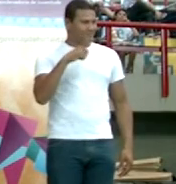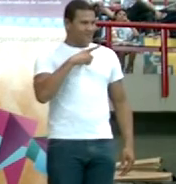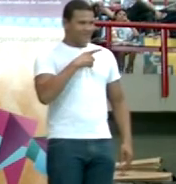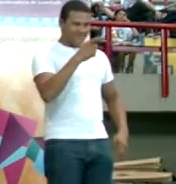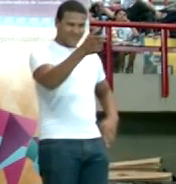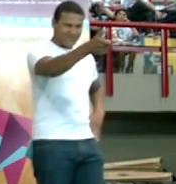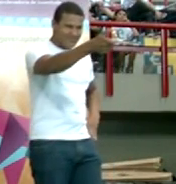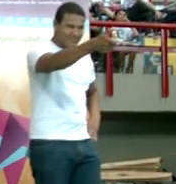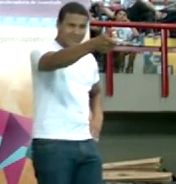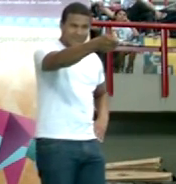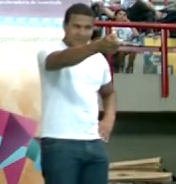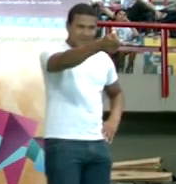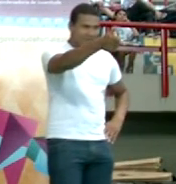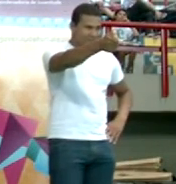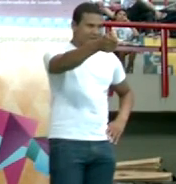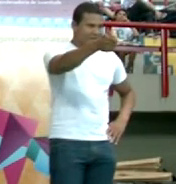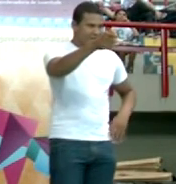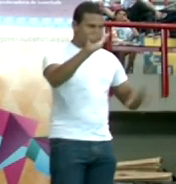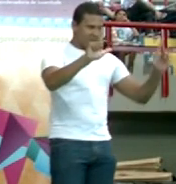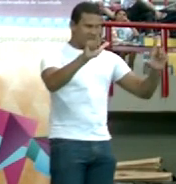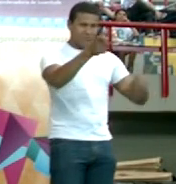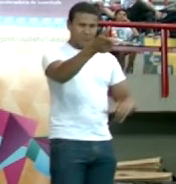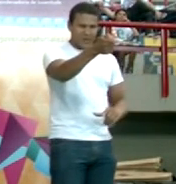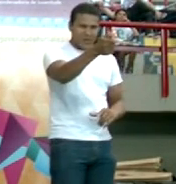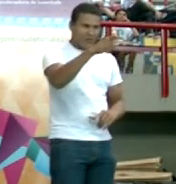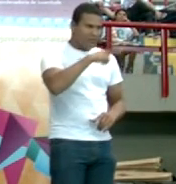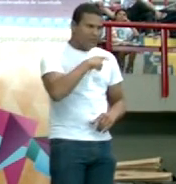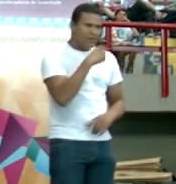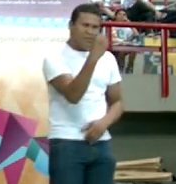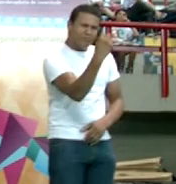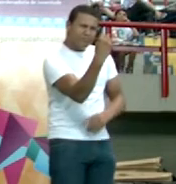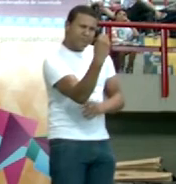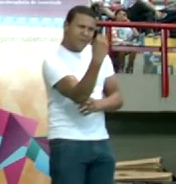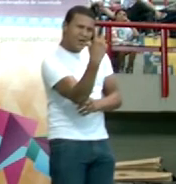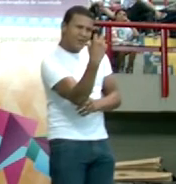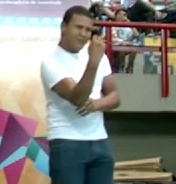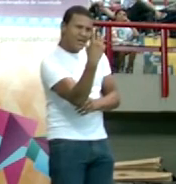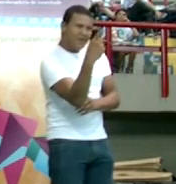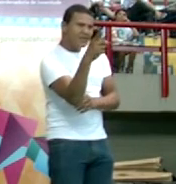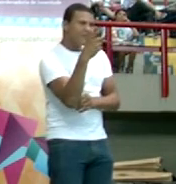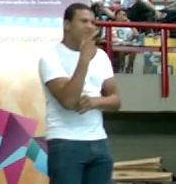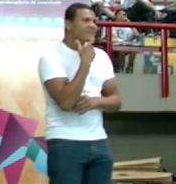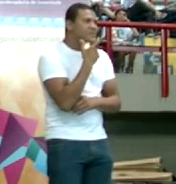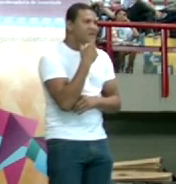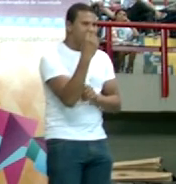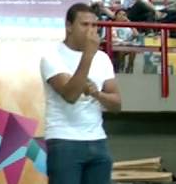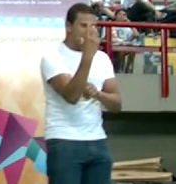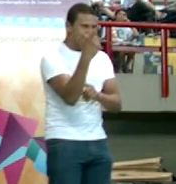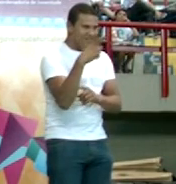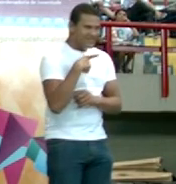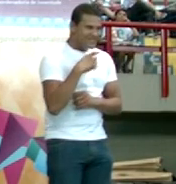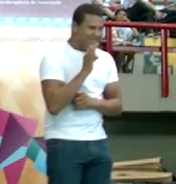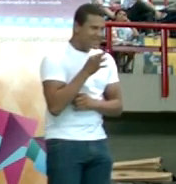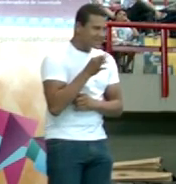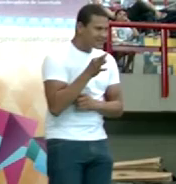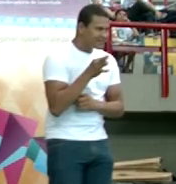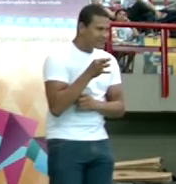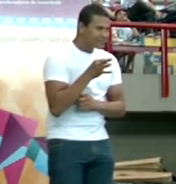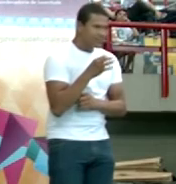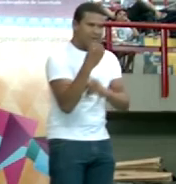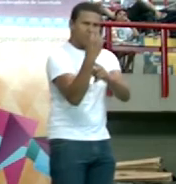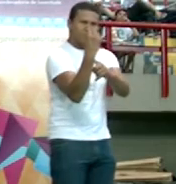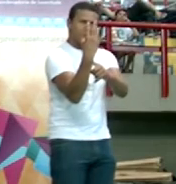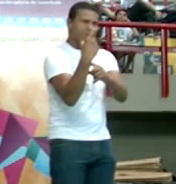aquele sinalzinho vermelho de stand-by? Fica. Meu irmão, se tem alguma coisa ligada, e é